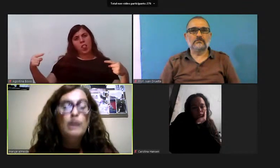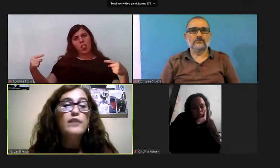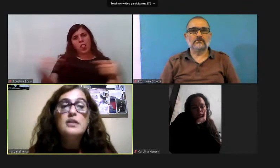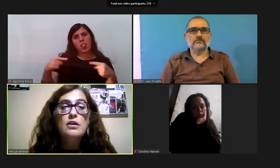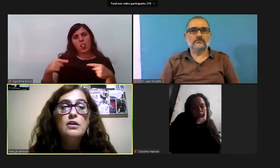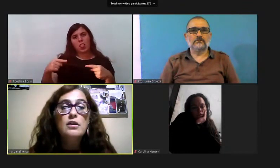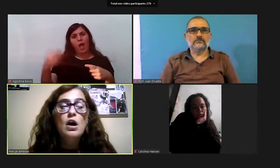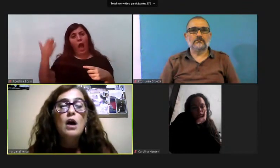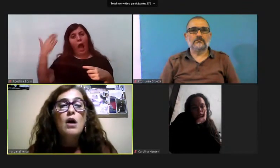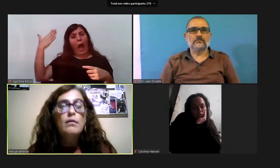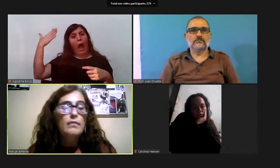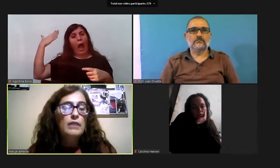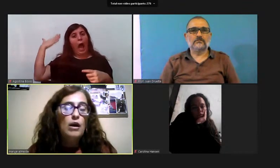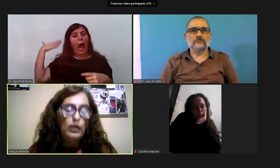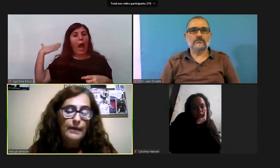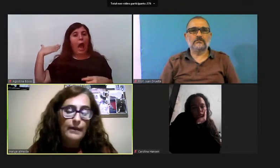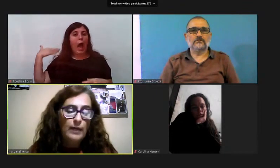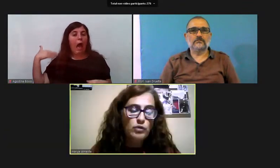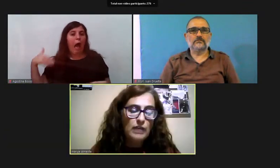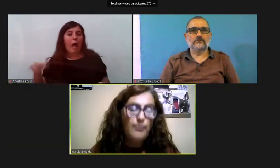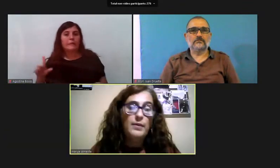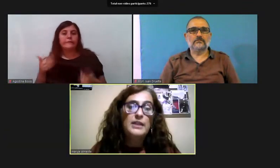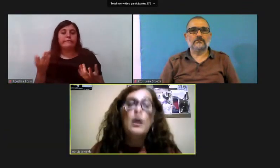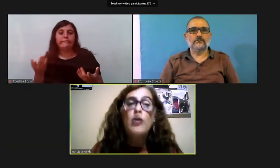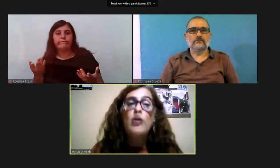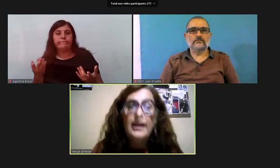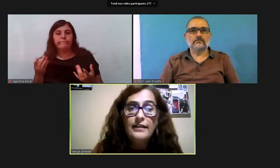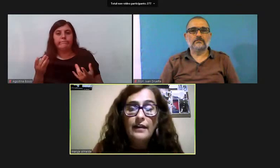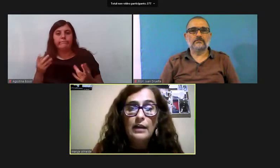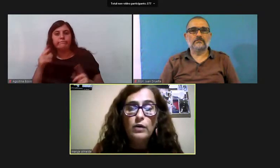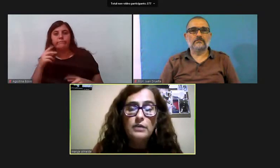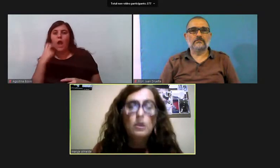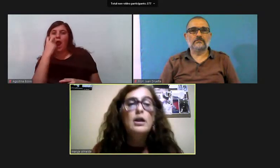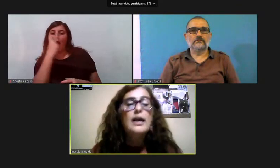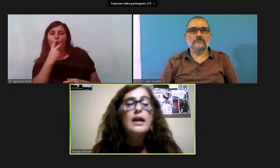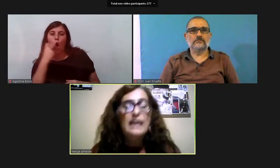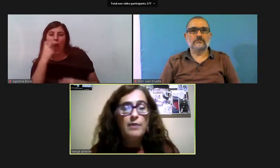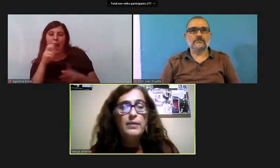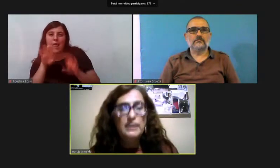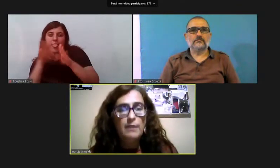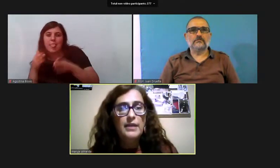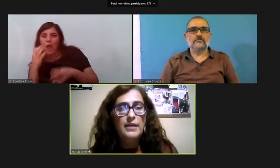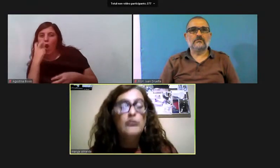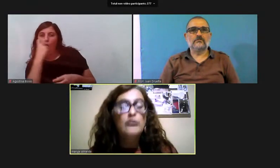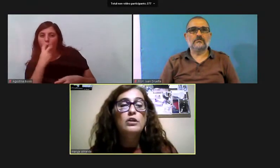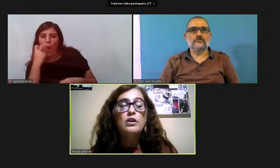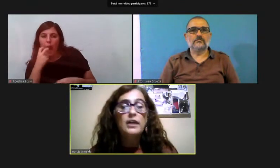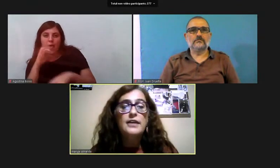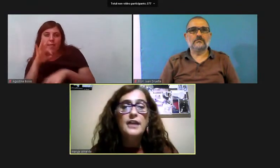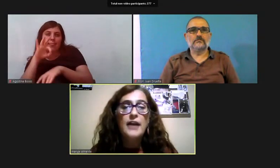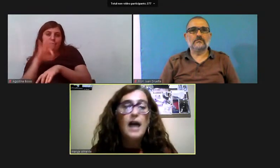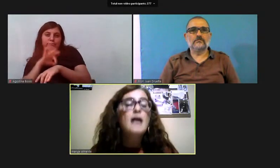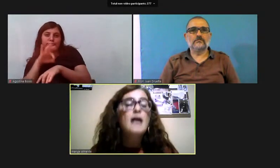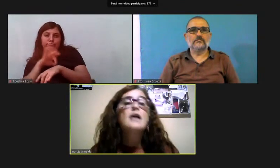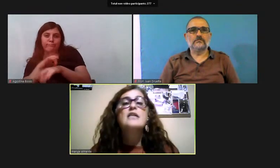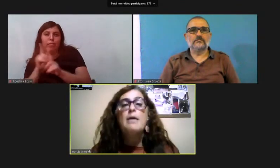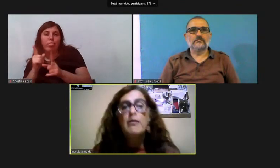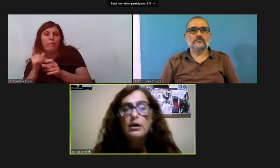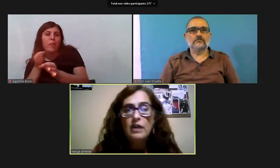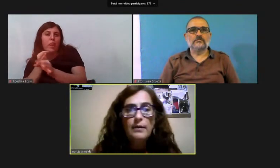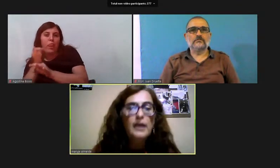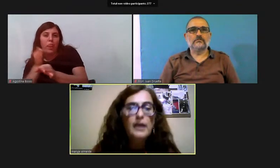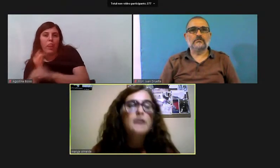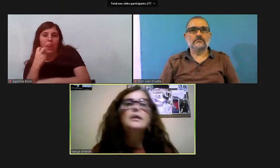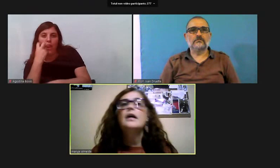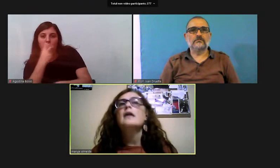le habían ofrecido, digamos, las perspectivas oralistas de la educación y la perspectiva médica, en donde lo que le decían era, ya va a